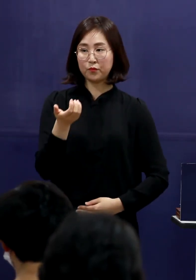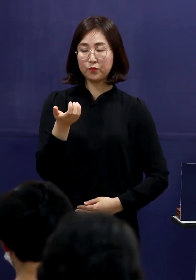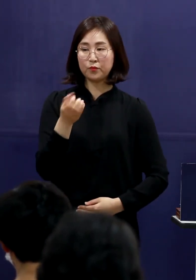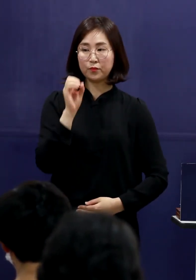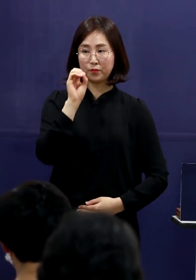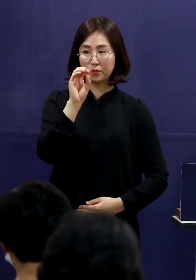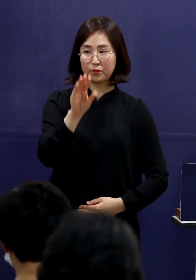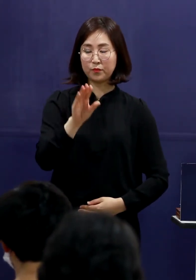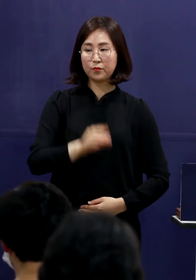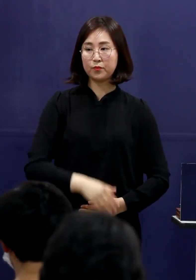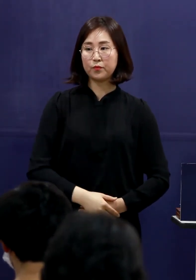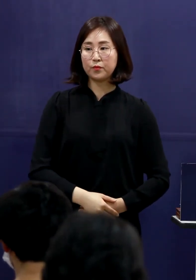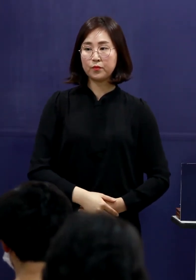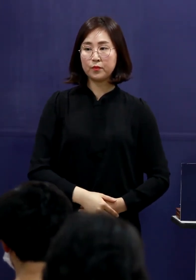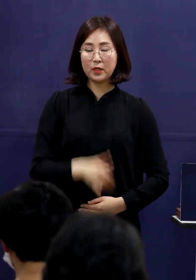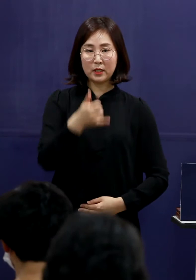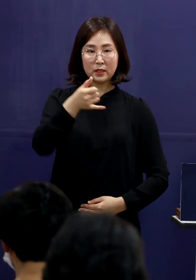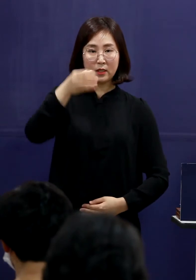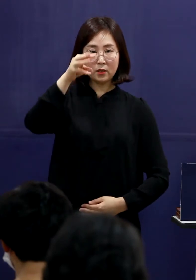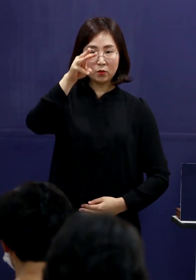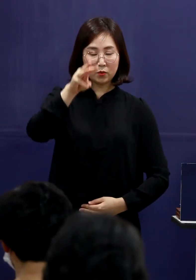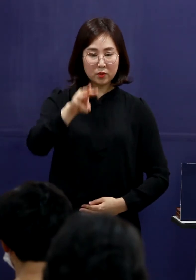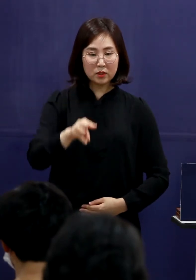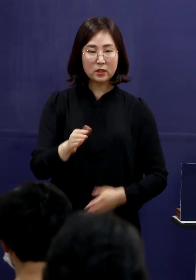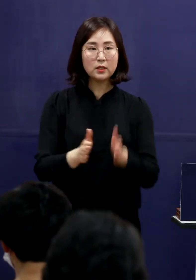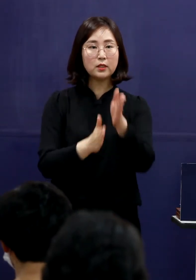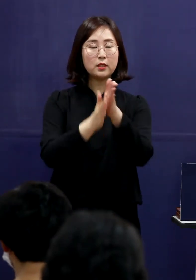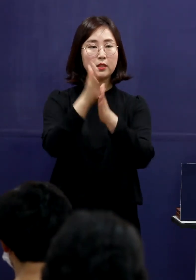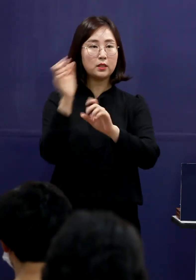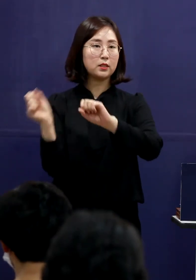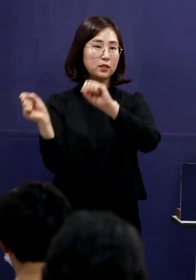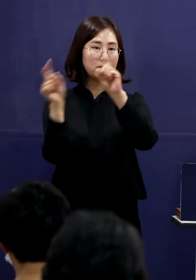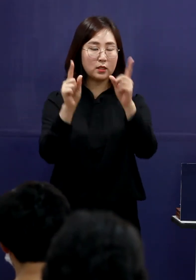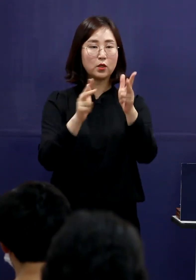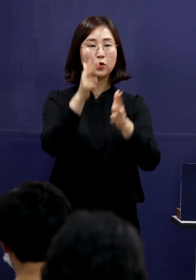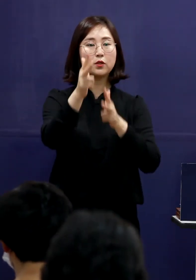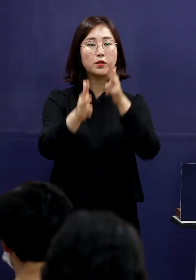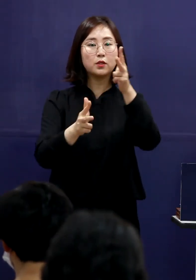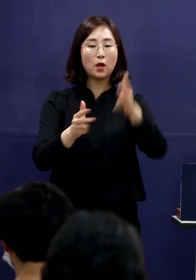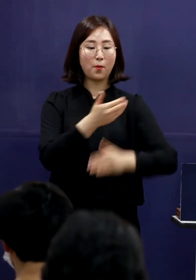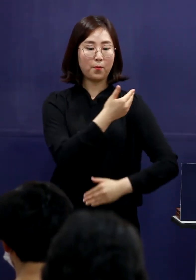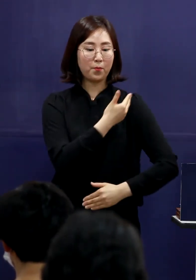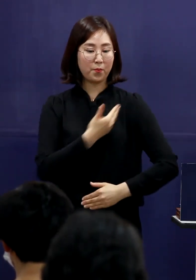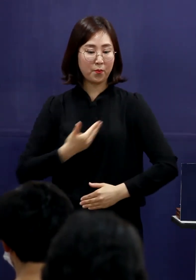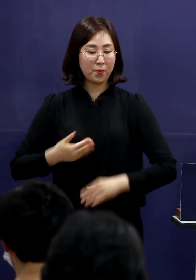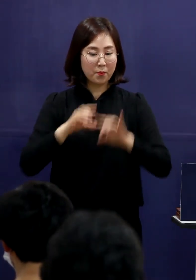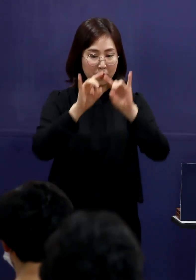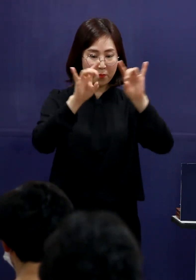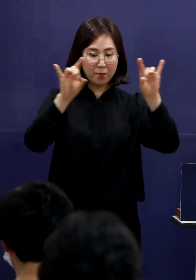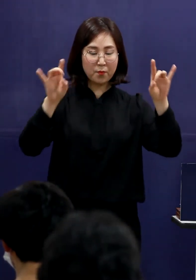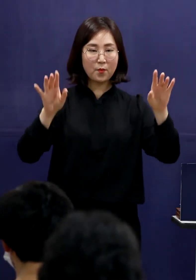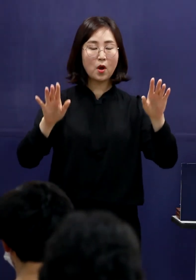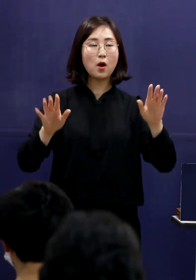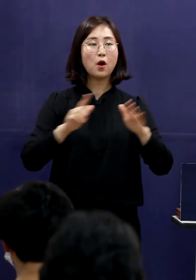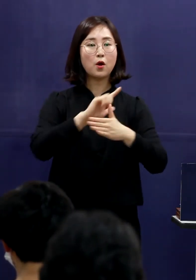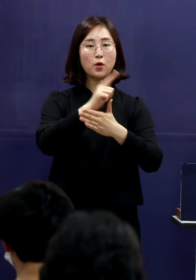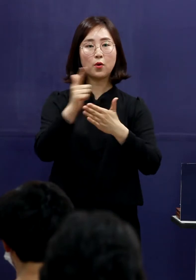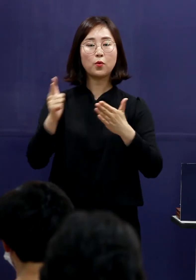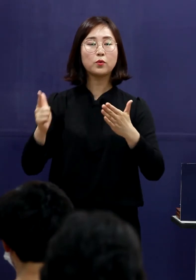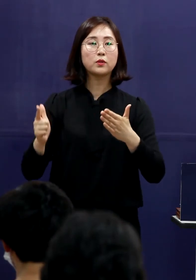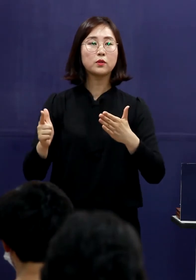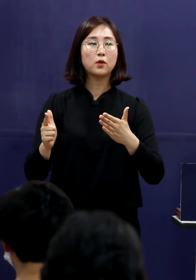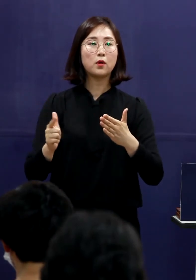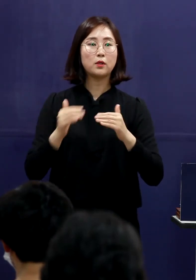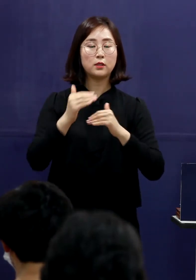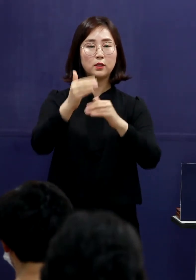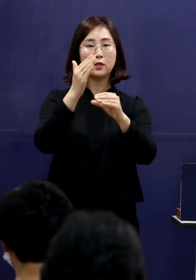말씀하셨다시피 세종시 도시재생 사업하고 뉴딜 사업이 현재 읍면 지역 여러 군데에서 진행 중인데요. 주민 의견 실험